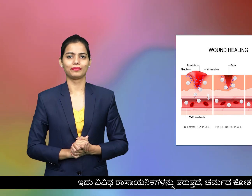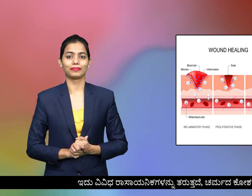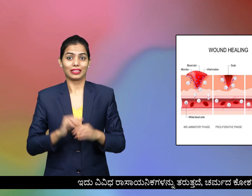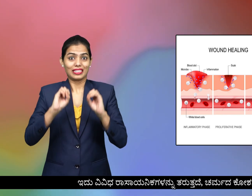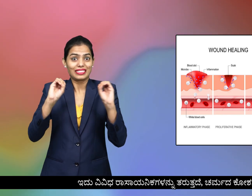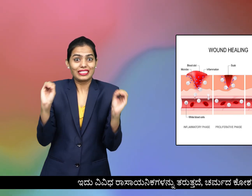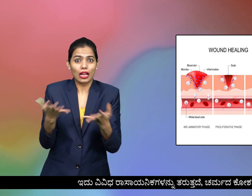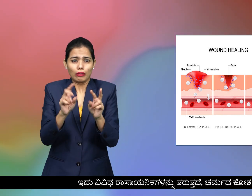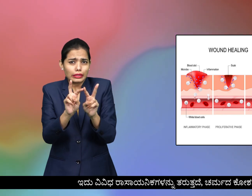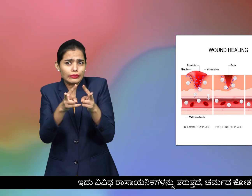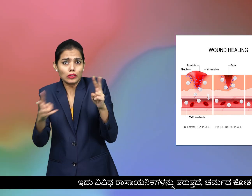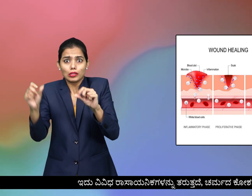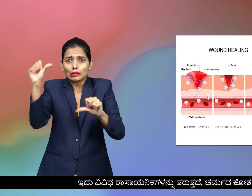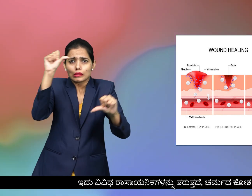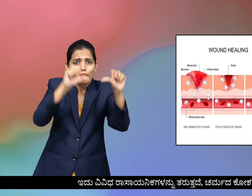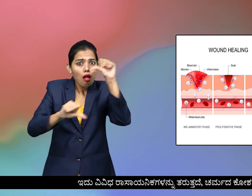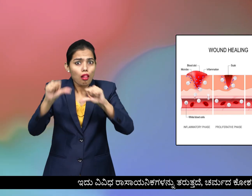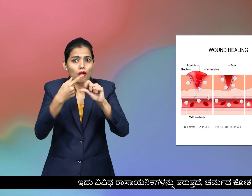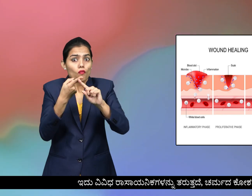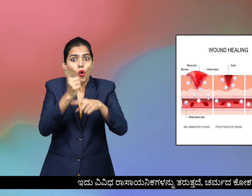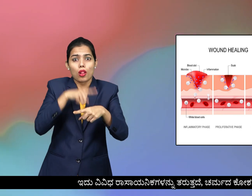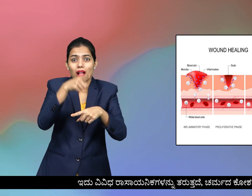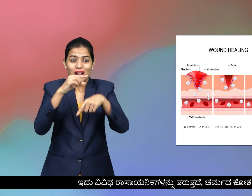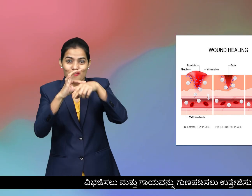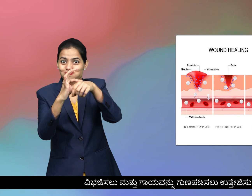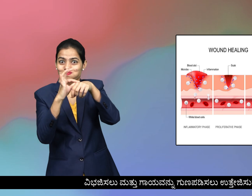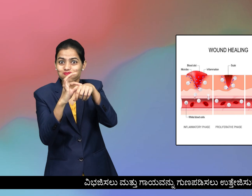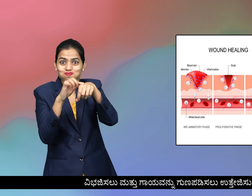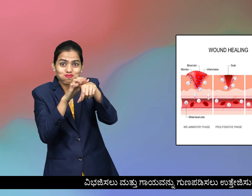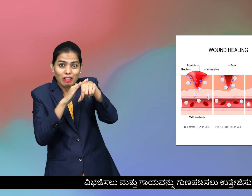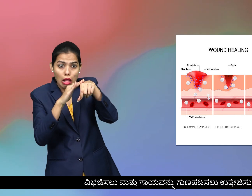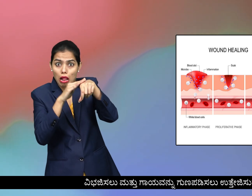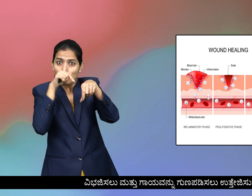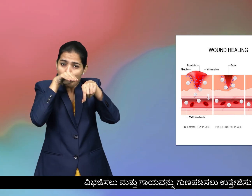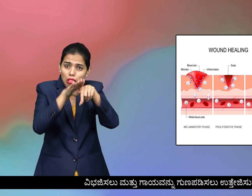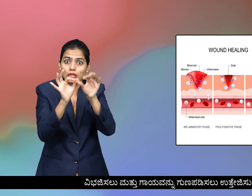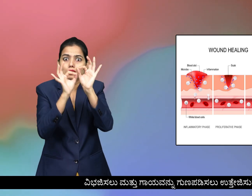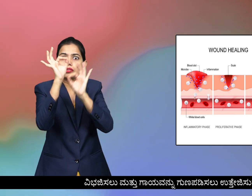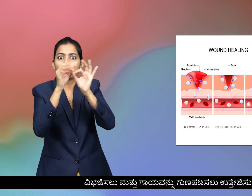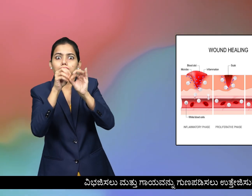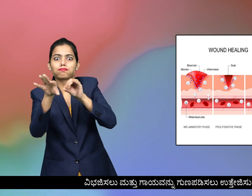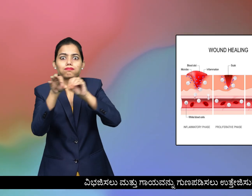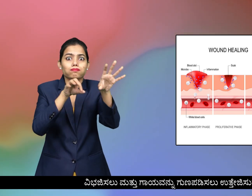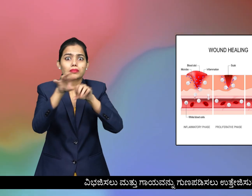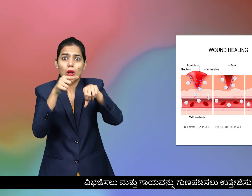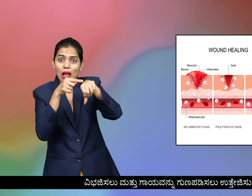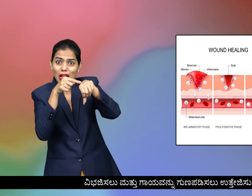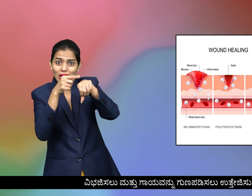ಇದು ವಿವಿಧ ರಾಸಾಯನಿಕಗಳನ್ನ ತರುತ್ತದೆ. ಚರ್ಮದ ಕೋಶಗಳನ್ನ ವಿಭಜಿಸಲು ಮತ್ತು ಗಾಯವನ್ನ ಗುಣಪಡಿಸಲು ಉತ್ತೇಜಿಸುತ್ತೆ.